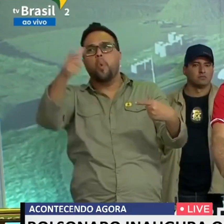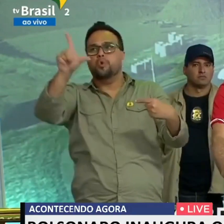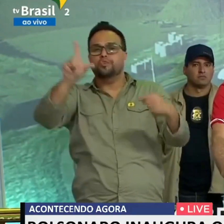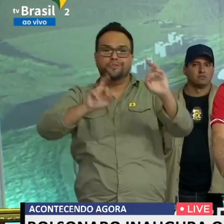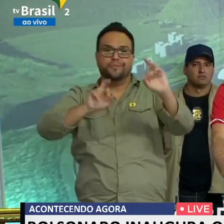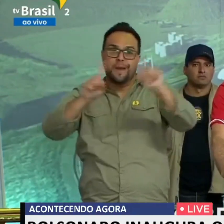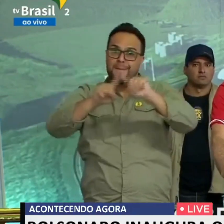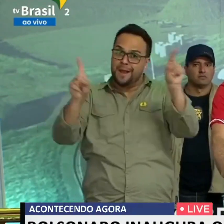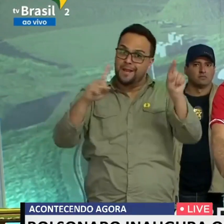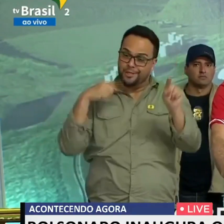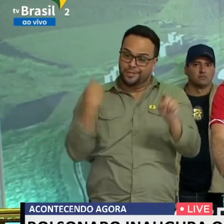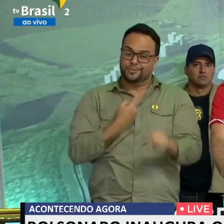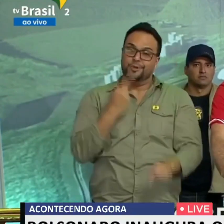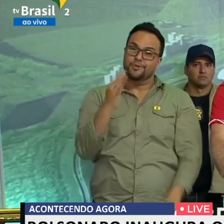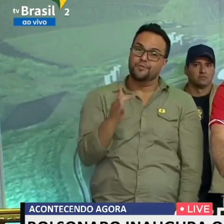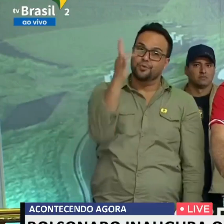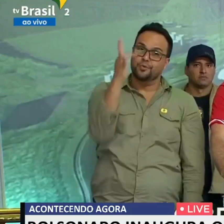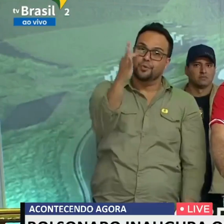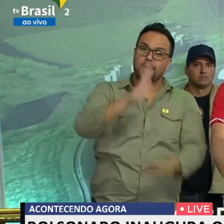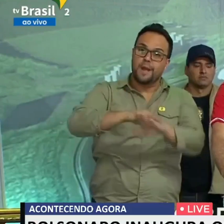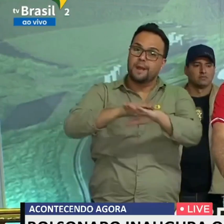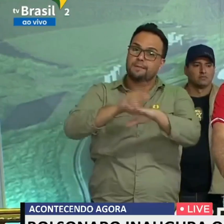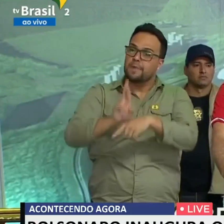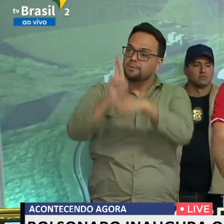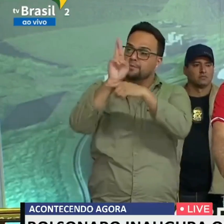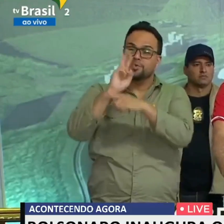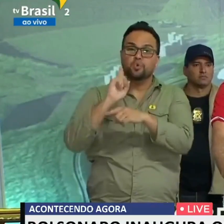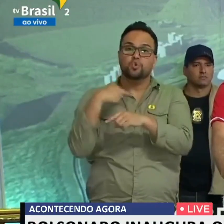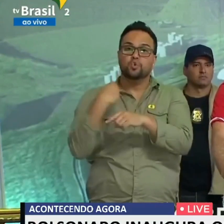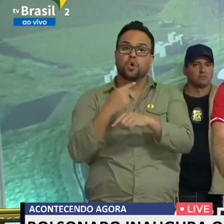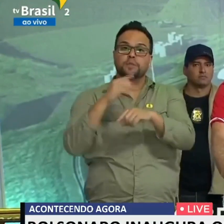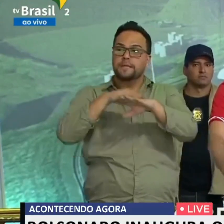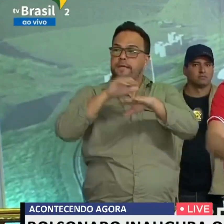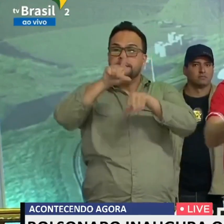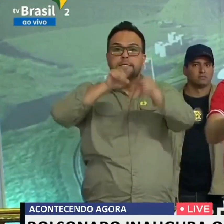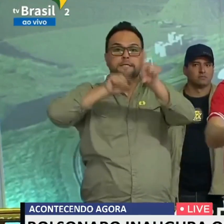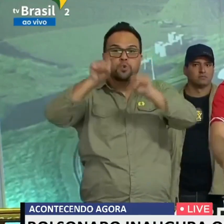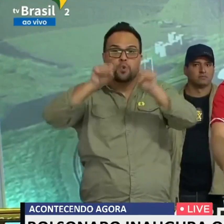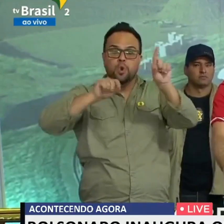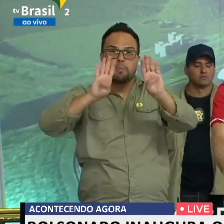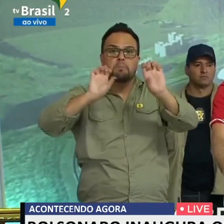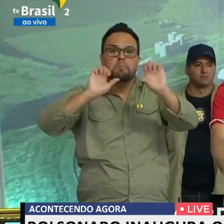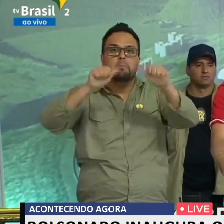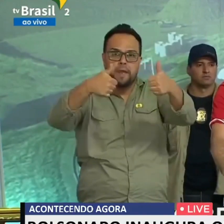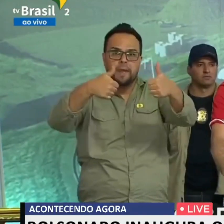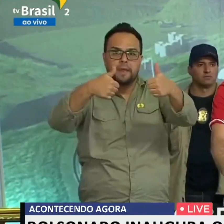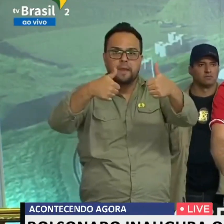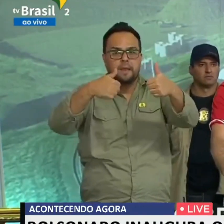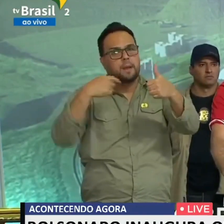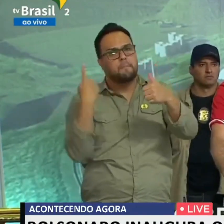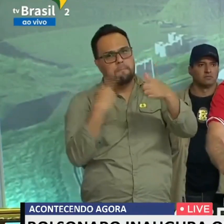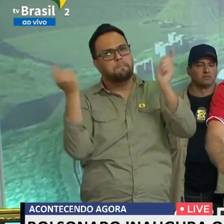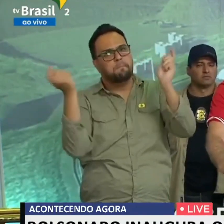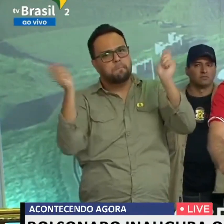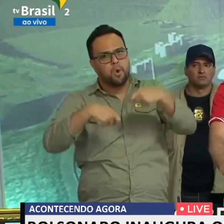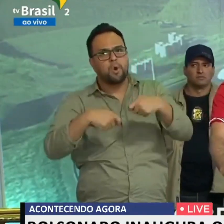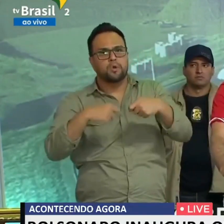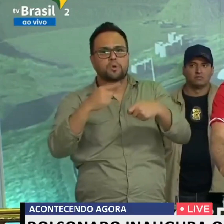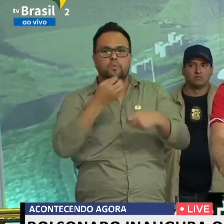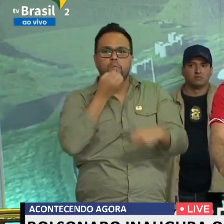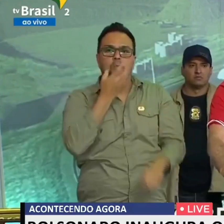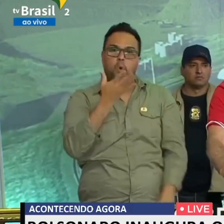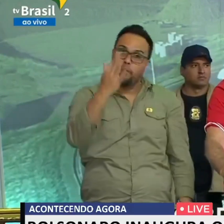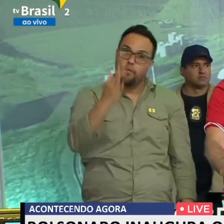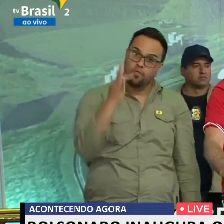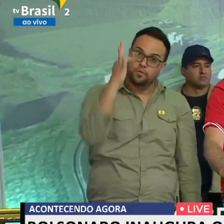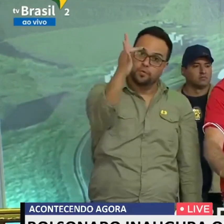nosso futuro cabe às nossas escolhas. Escolhemos bem, podemos ter, obviamente, um bom futuro.